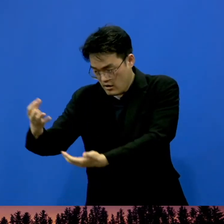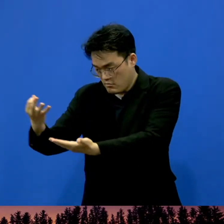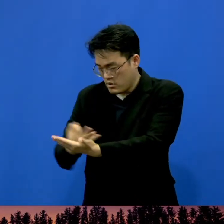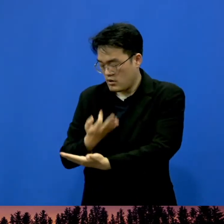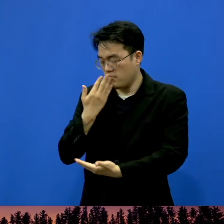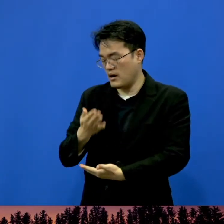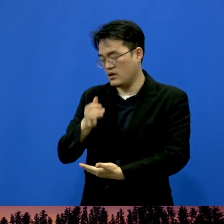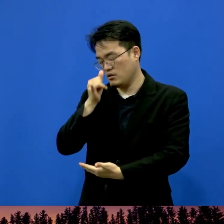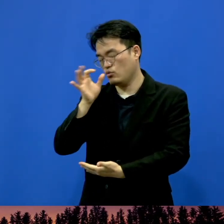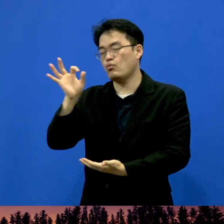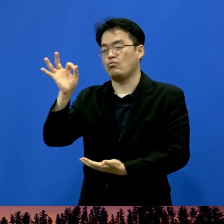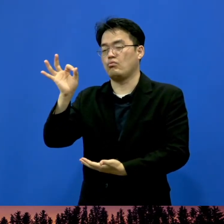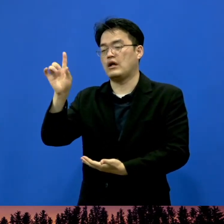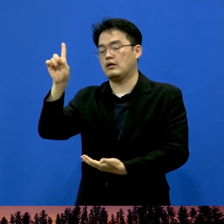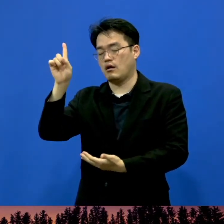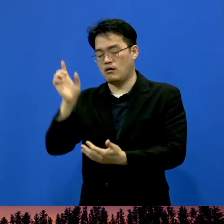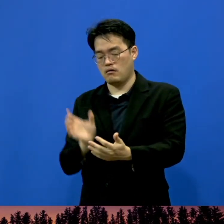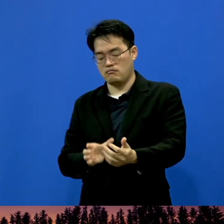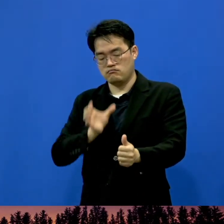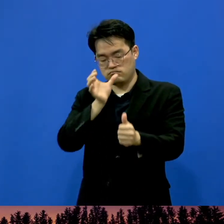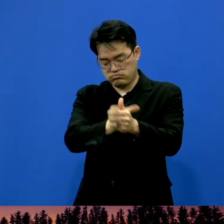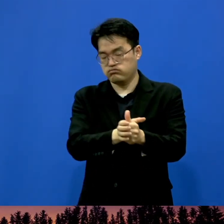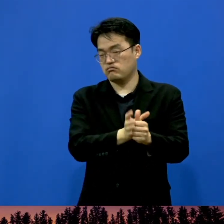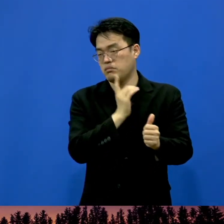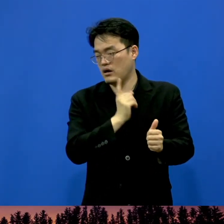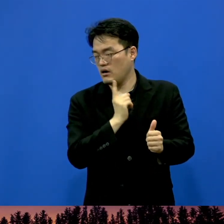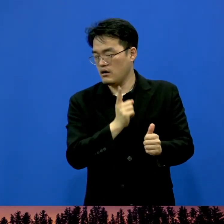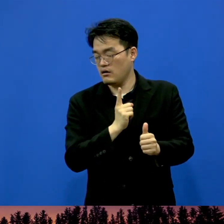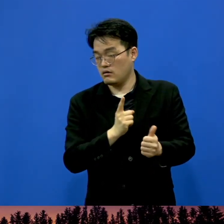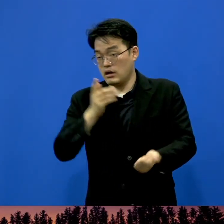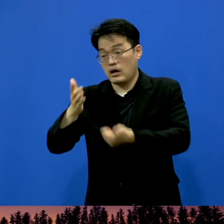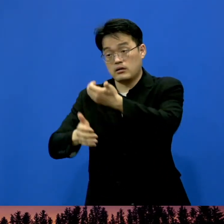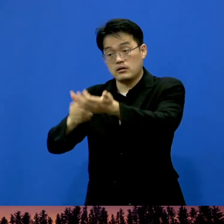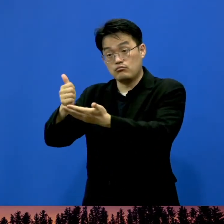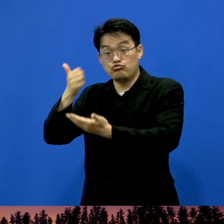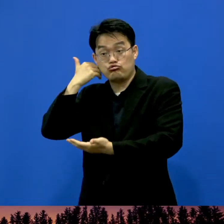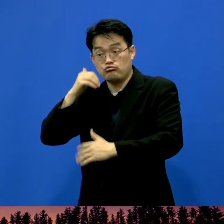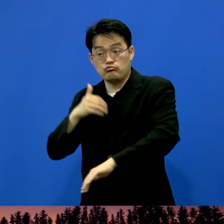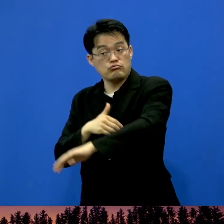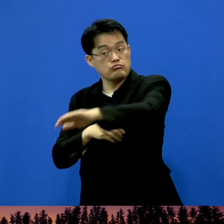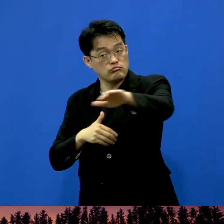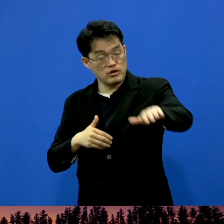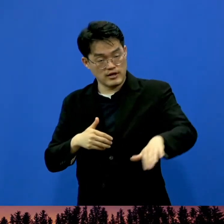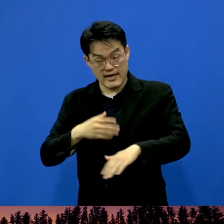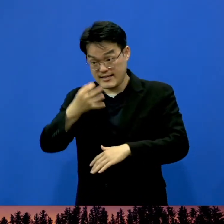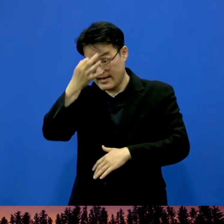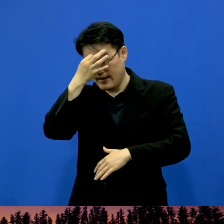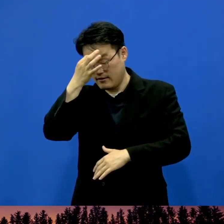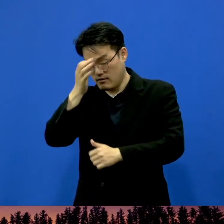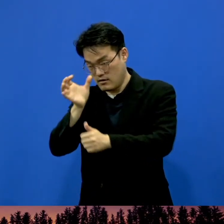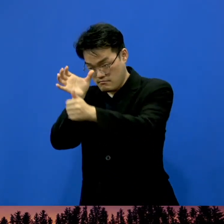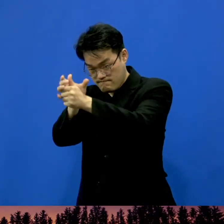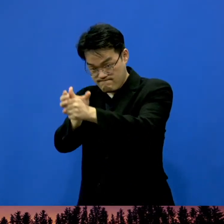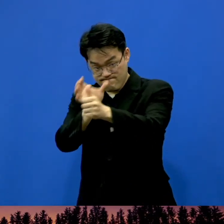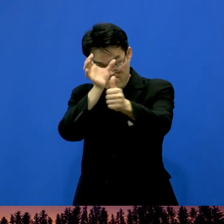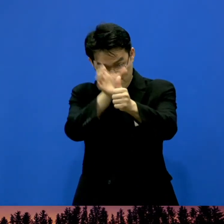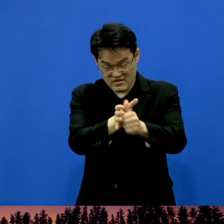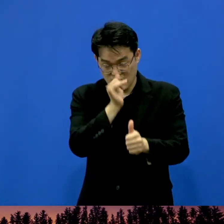이게 하나님은 우리에게 이렇게 맡기시는 분이고, 또 그것을 작게 맡긴 게 아니에요. 굉장히 많이